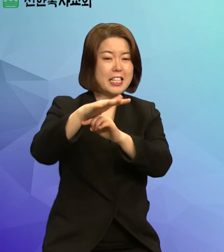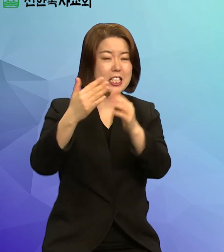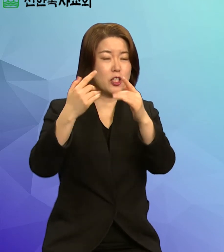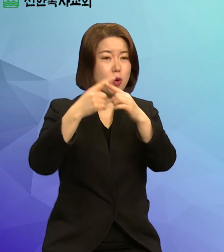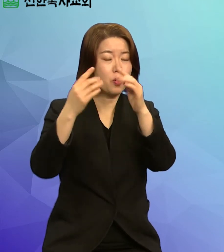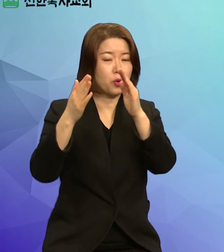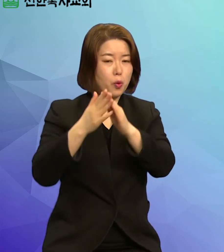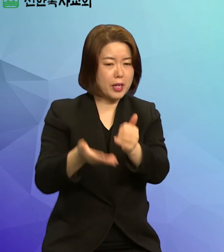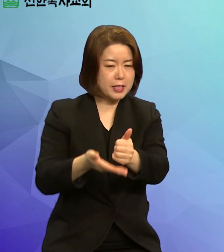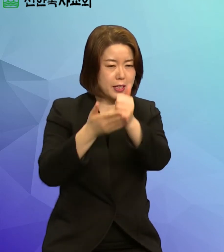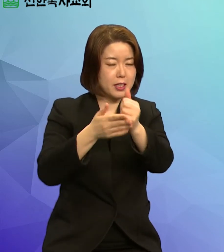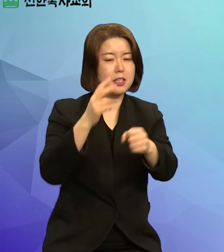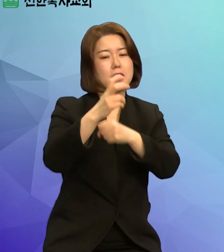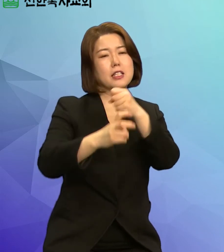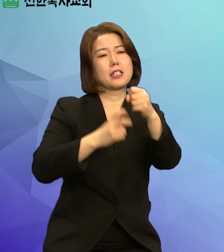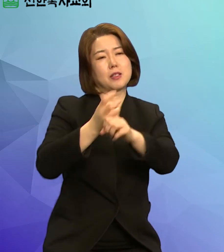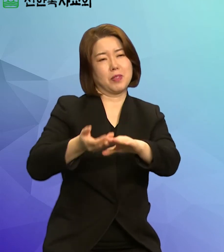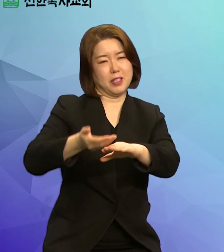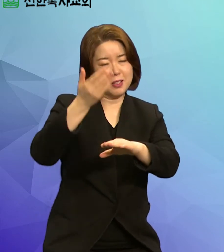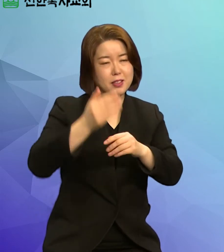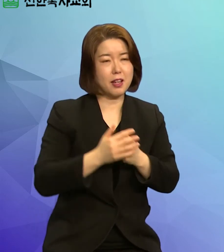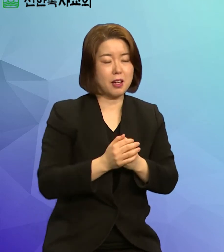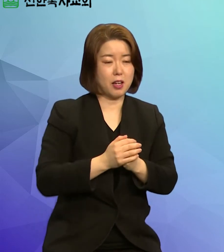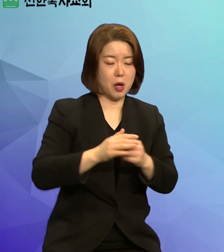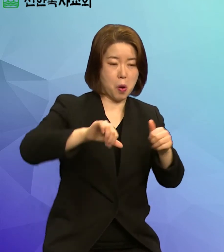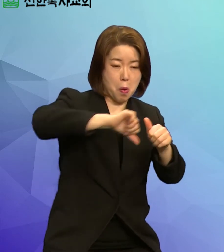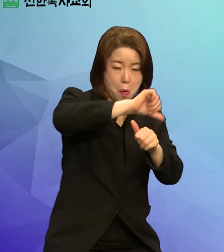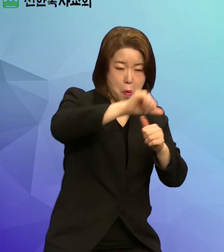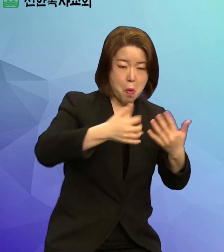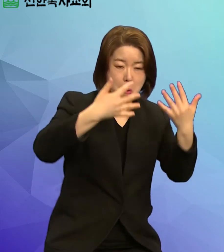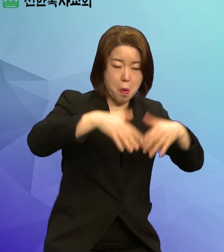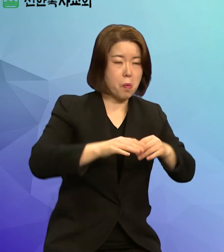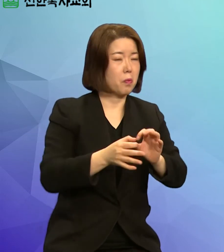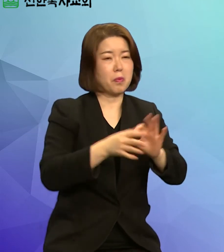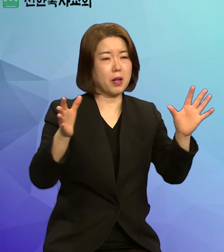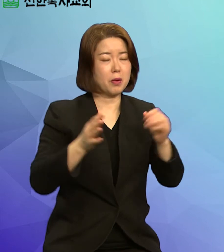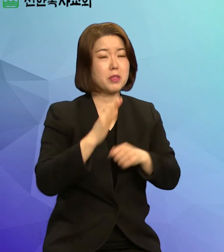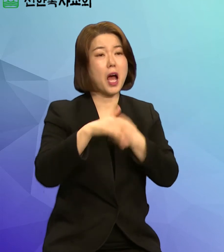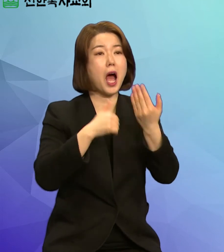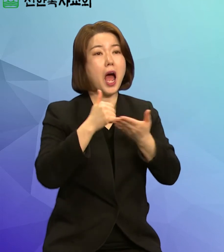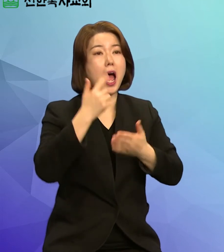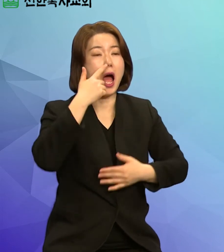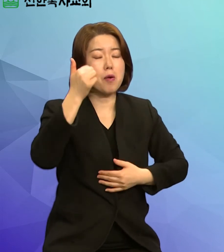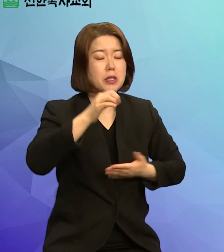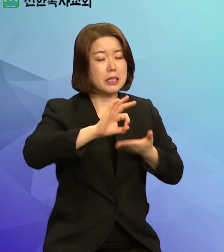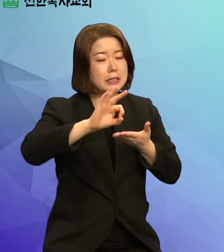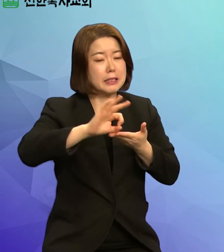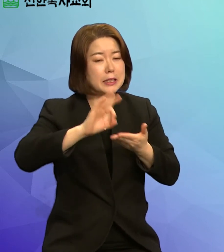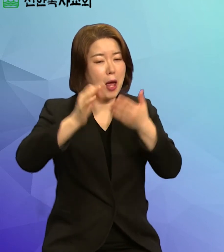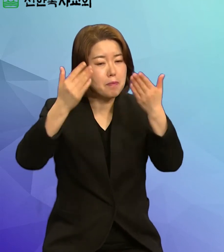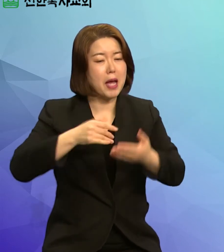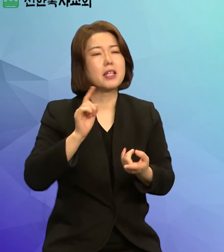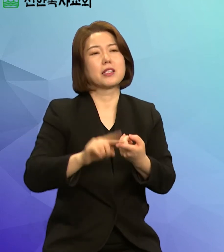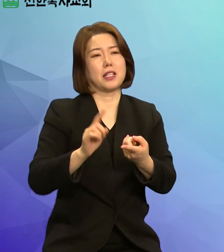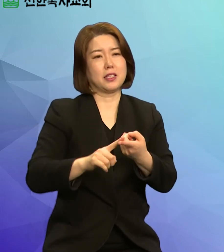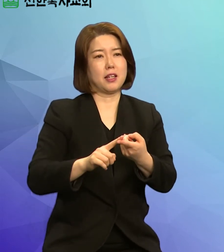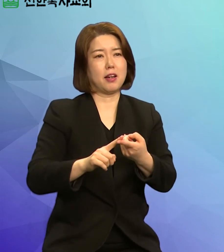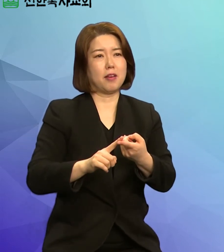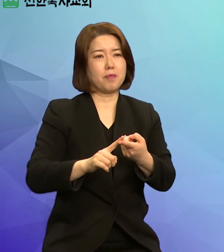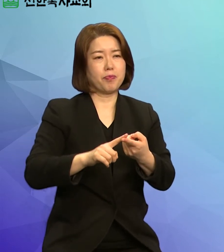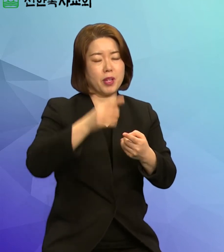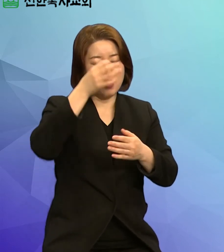20년 좀 넘었네요. 환경과 여건을 떠나서 하나님 아버지께 쓰임 받는다는 자체가